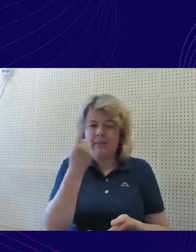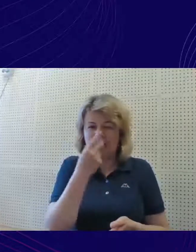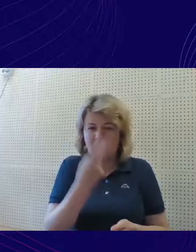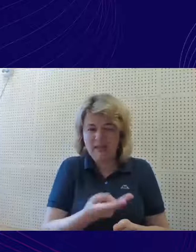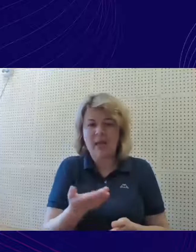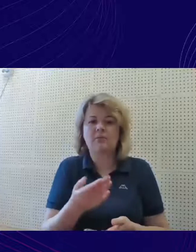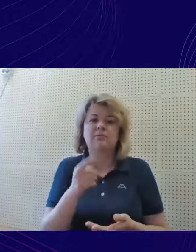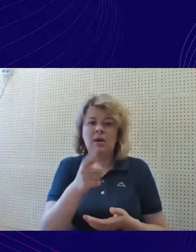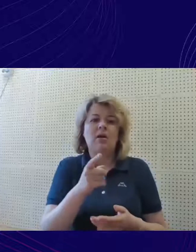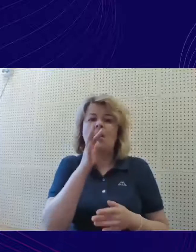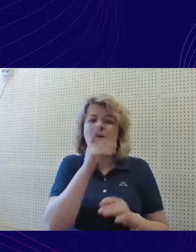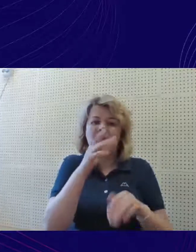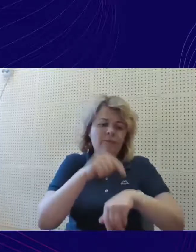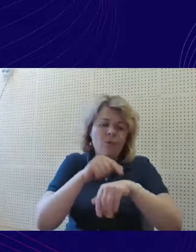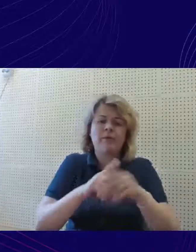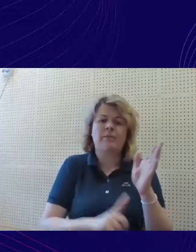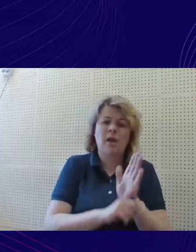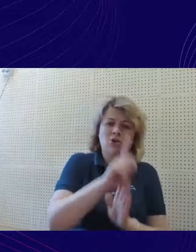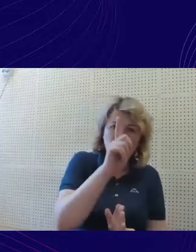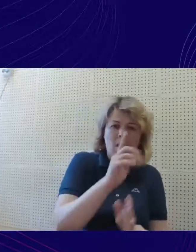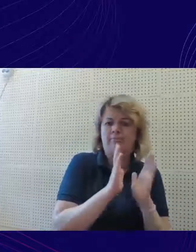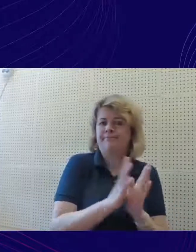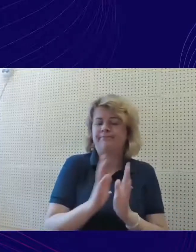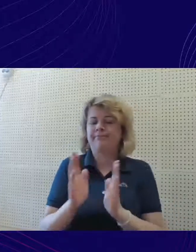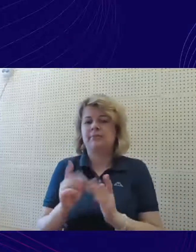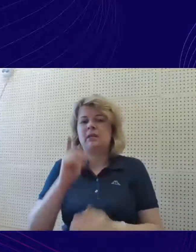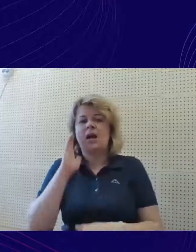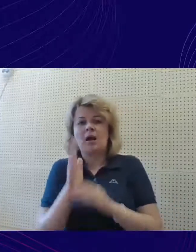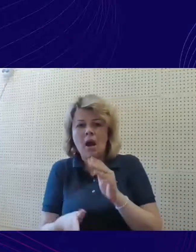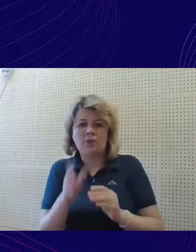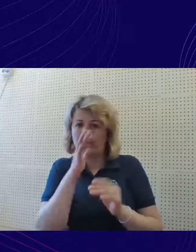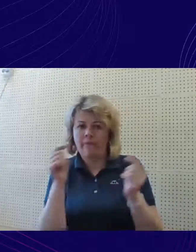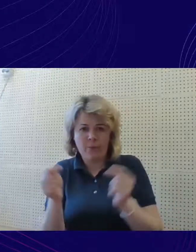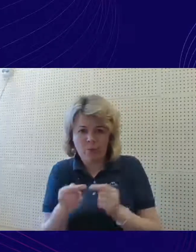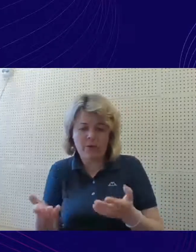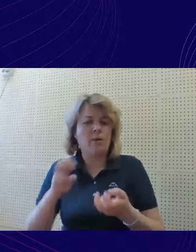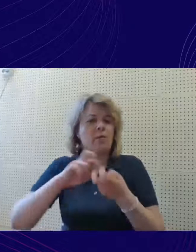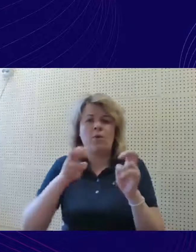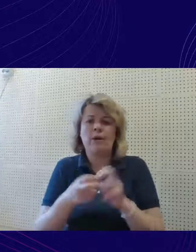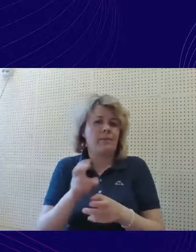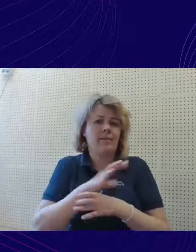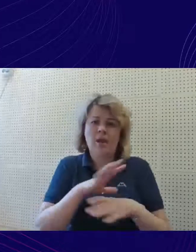них не было никаких проблем, у них не было никакого там